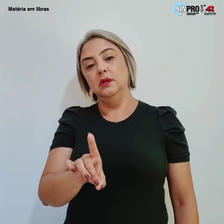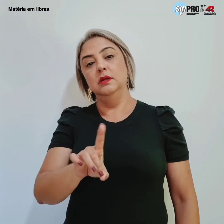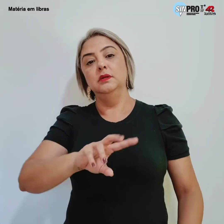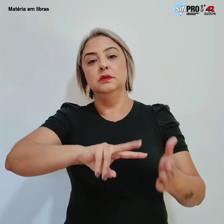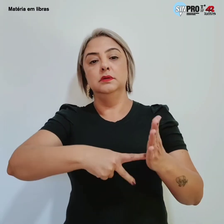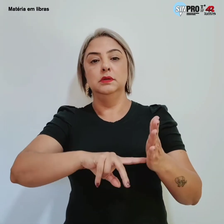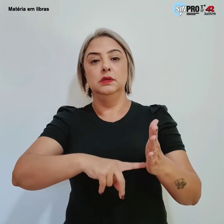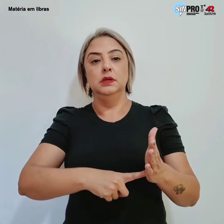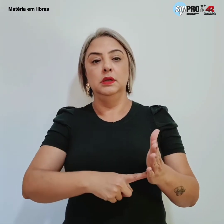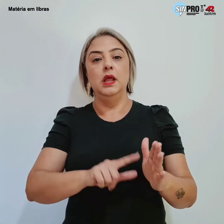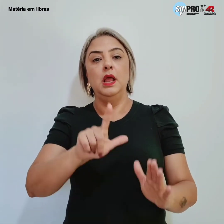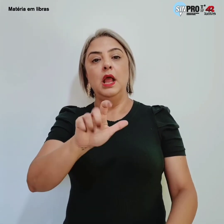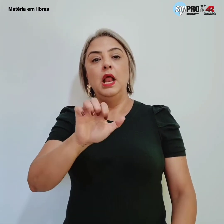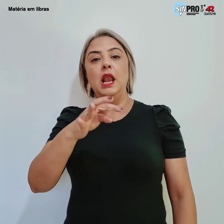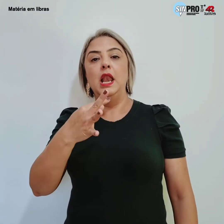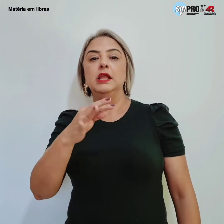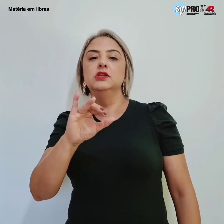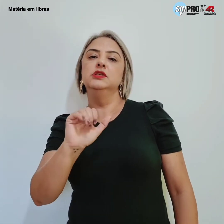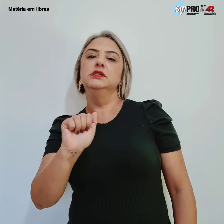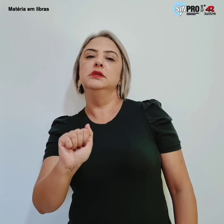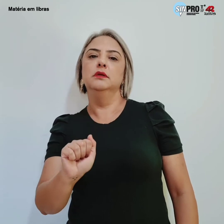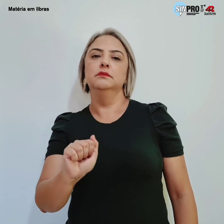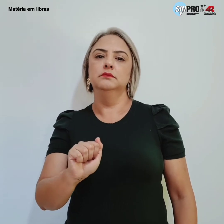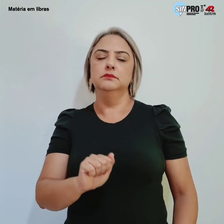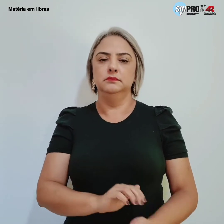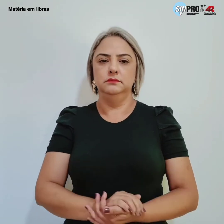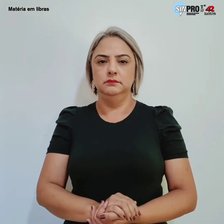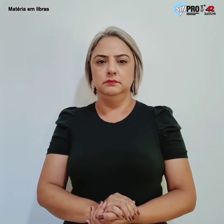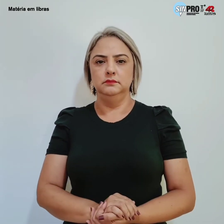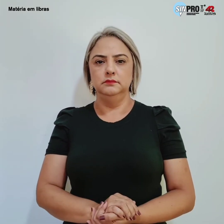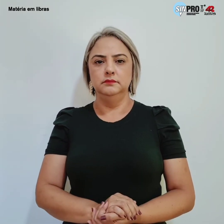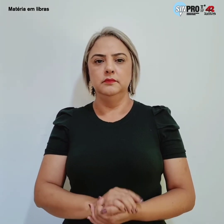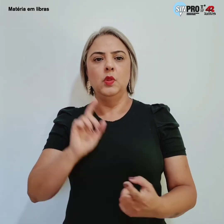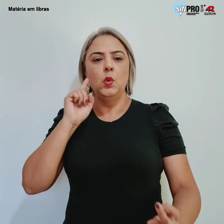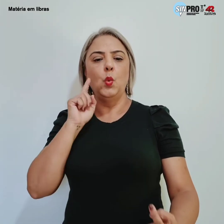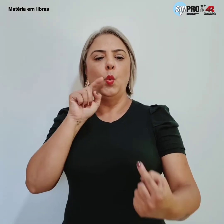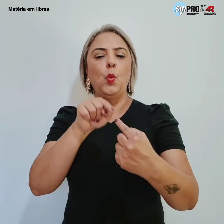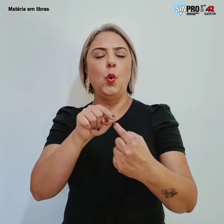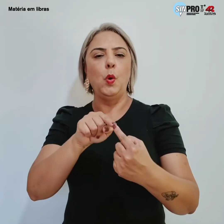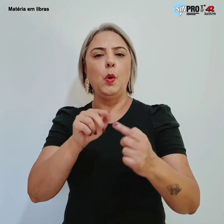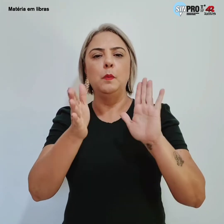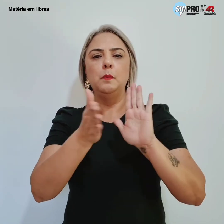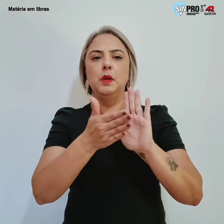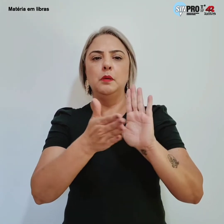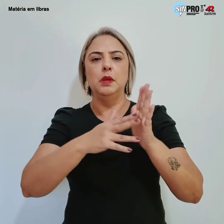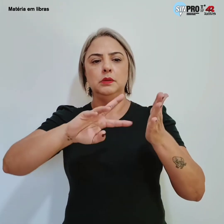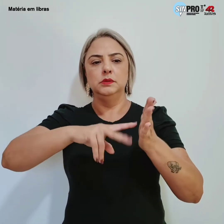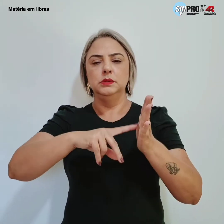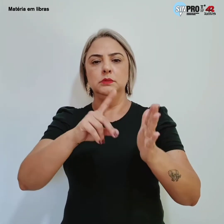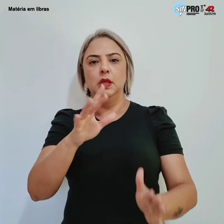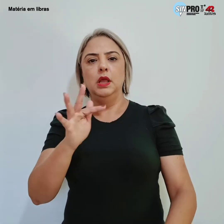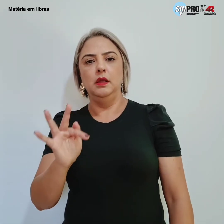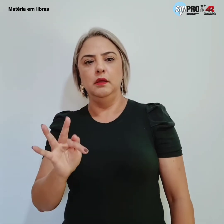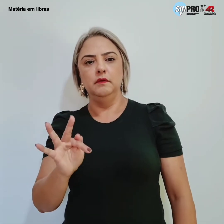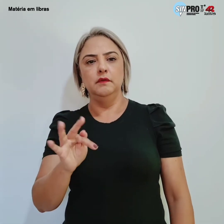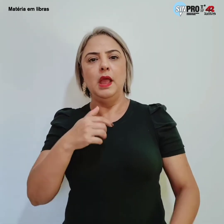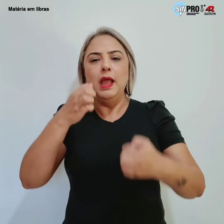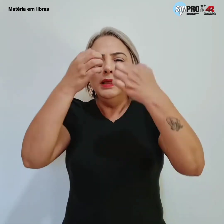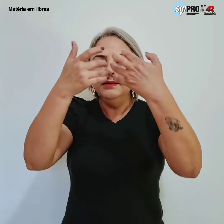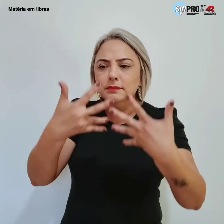do Simpro-DF, Letícia Montandon. O objetivo da campanha do Simpro-DF é